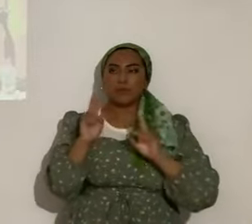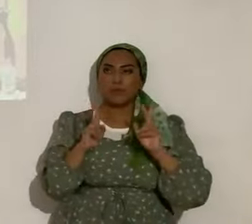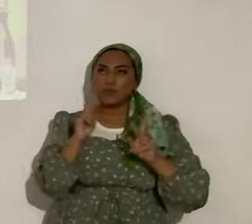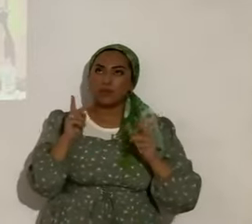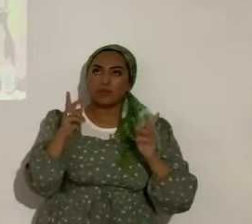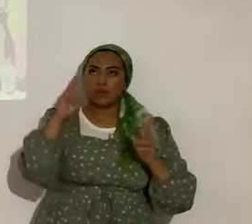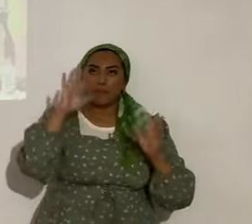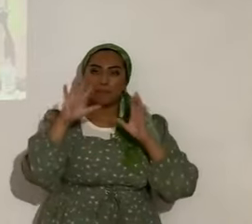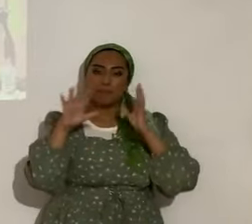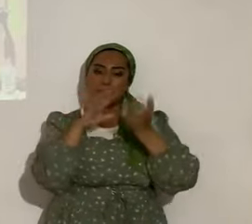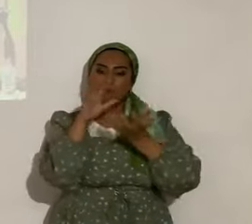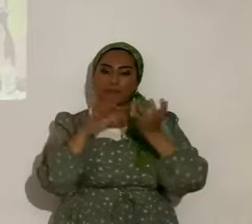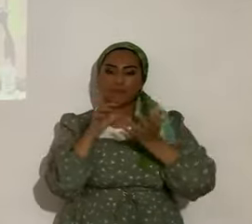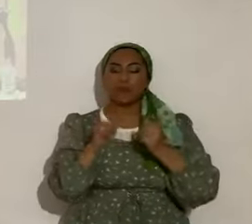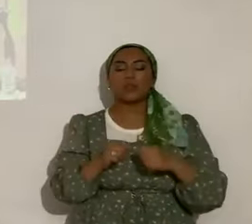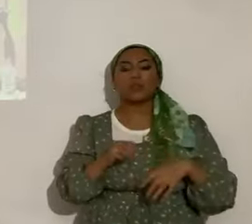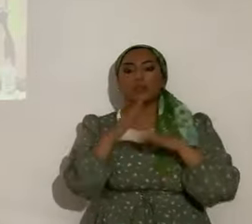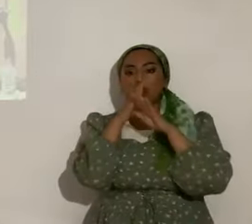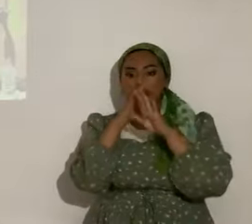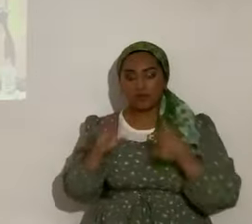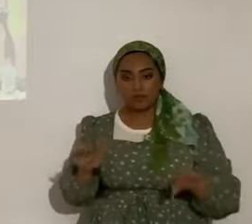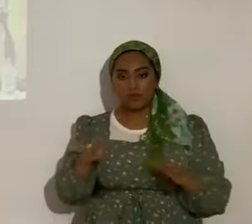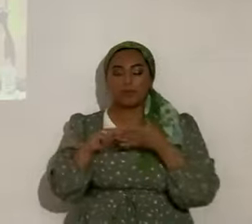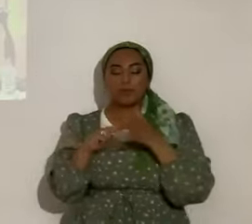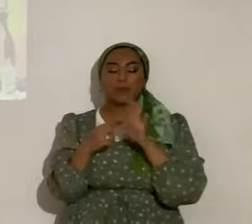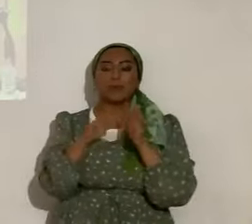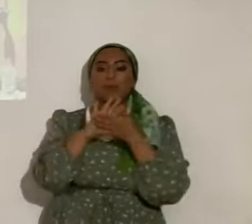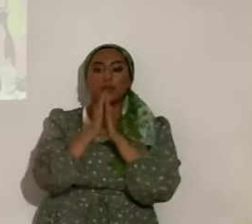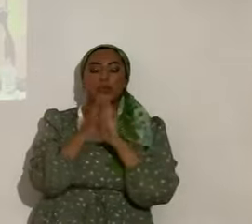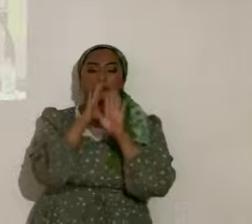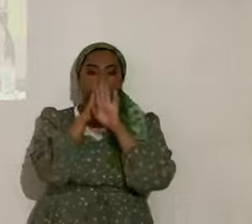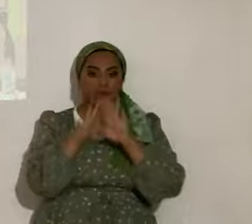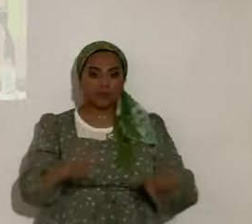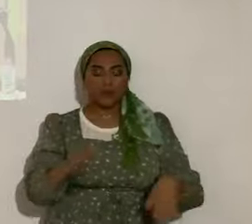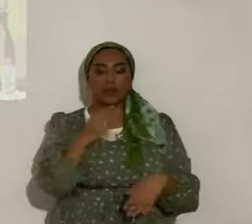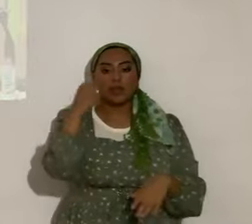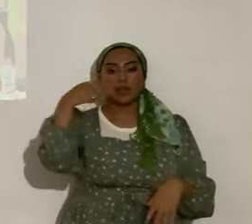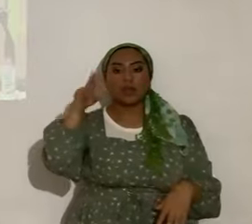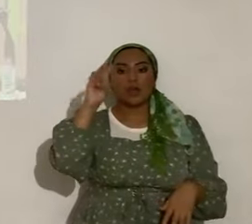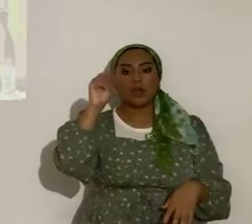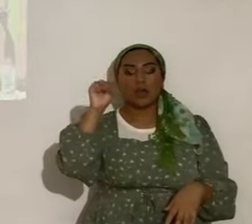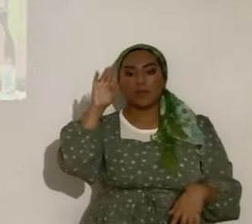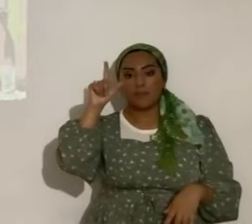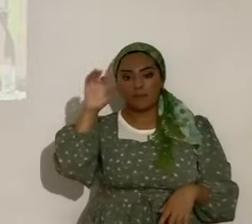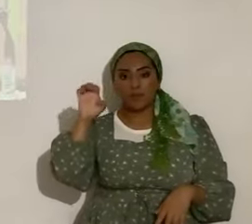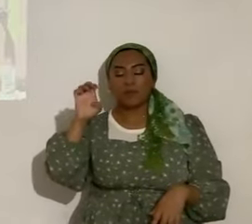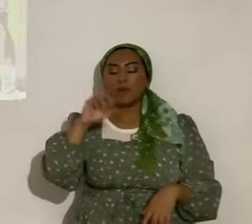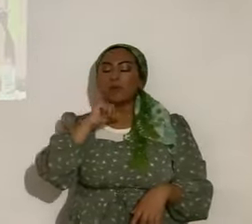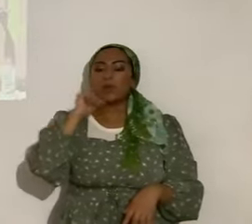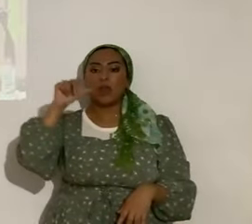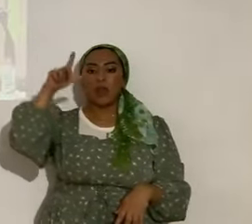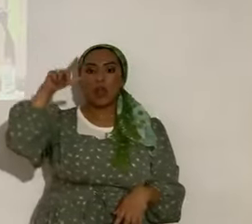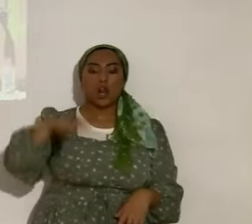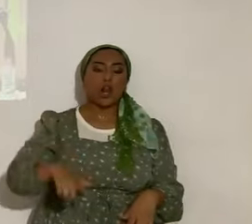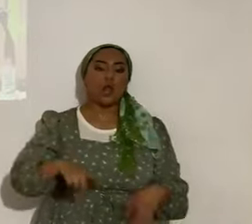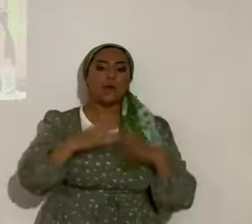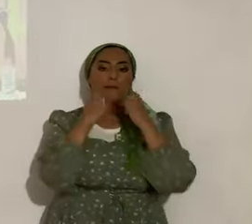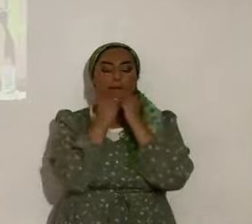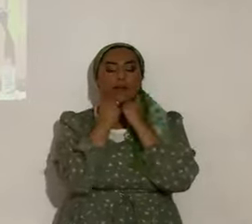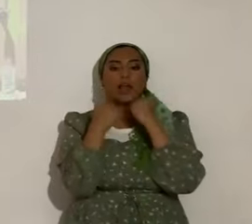esto, la mansedumbre, o sea, el ser mansos y humildes, no es falta de valor. Se